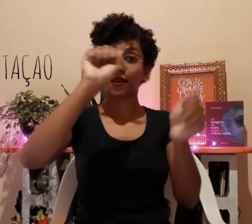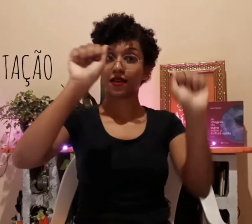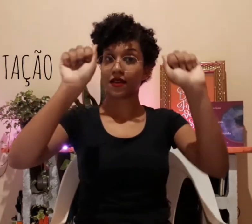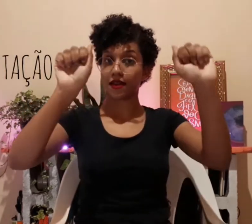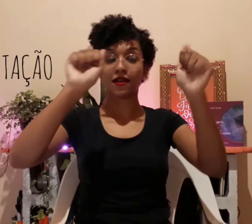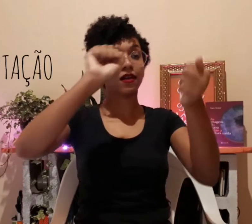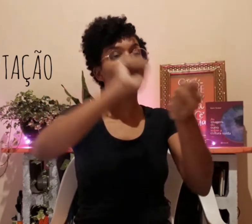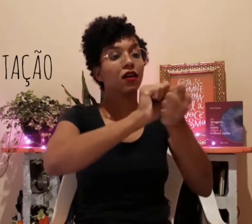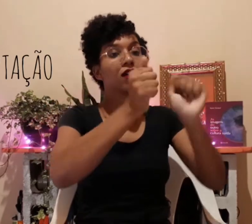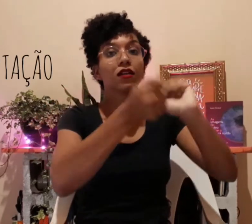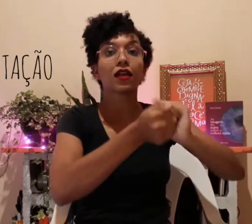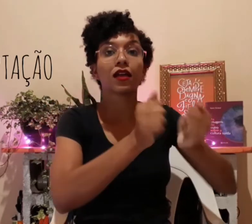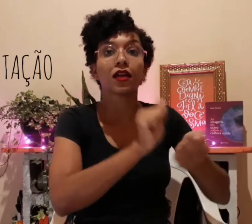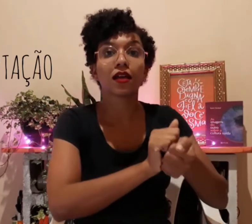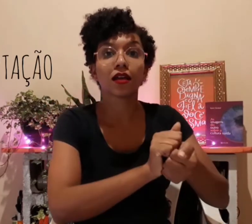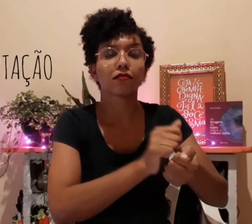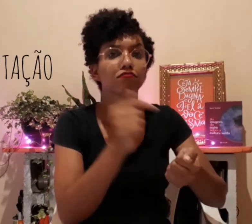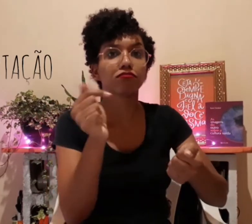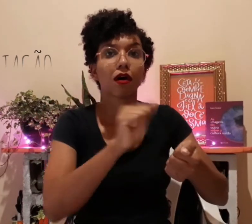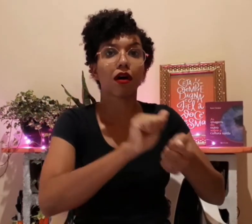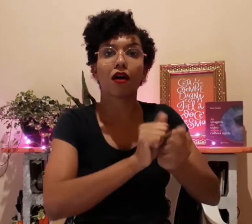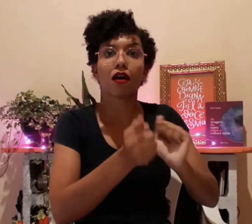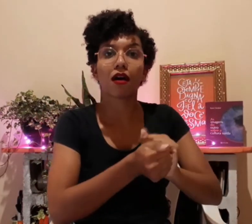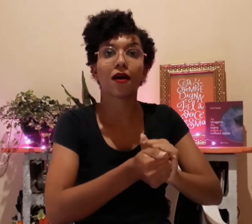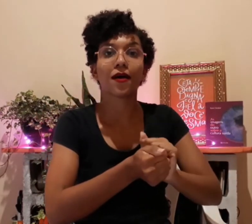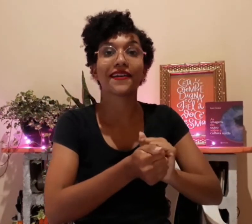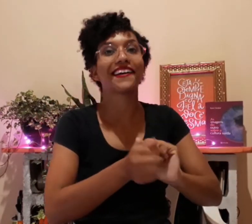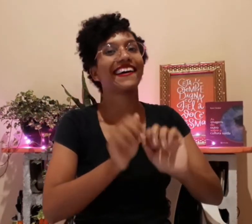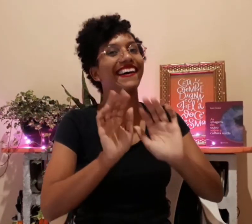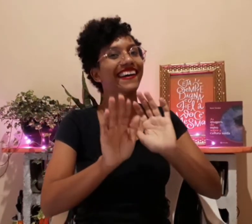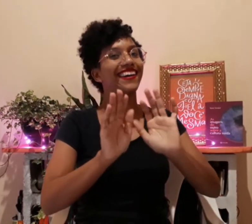Aqui a configuração de mão, a adaptação. Ok.